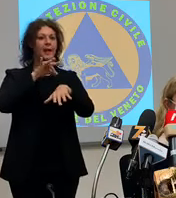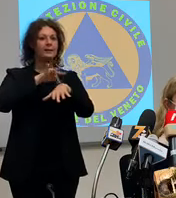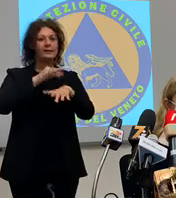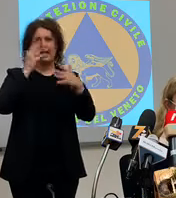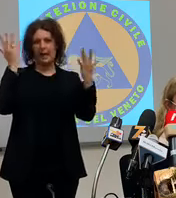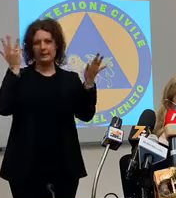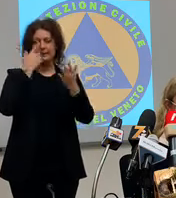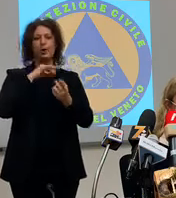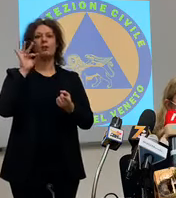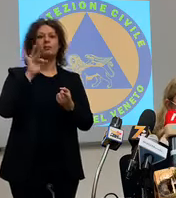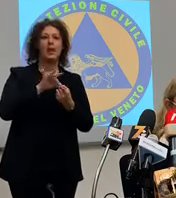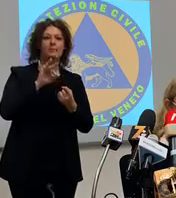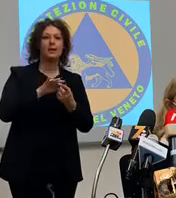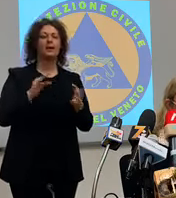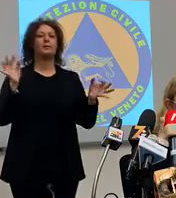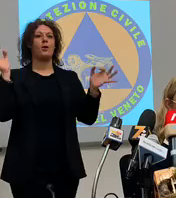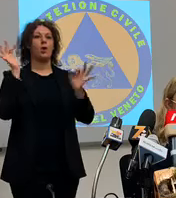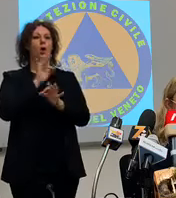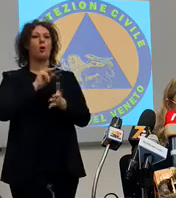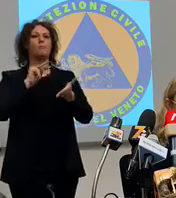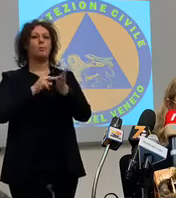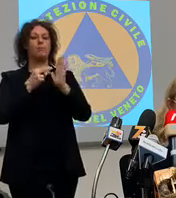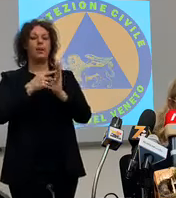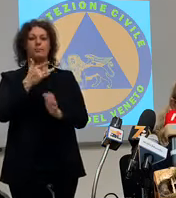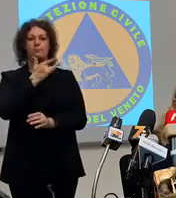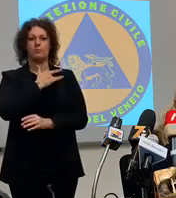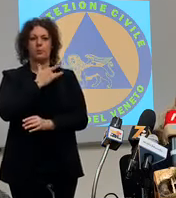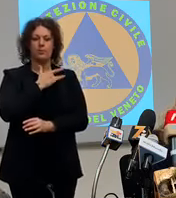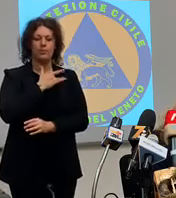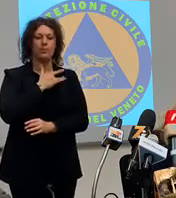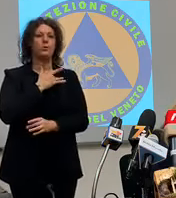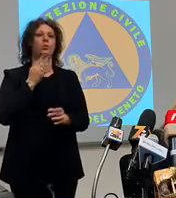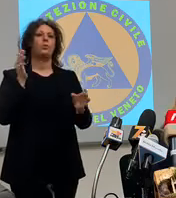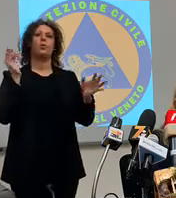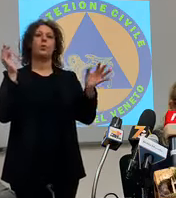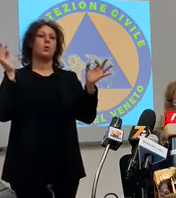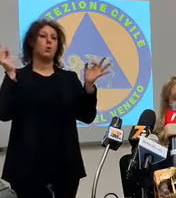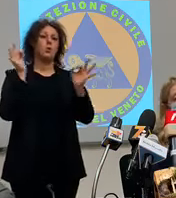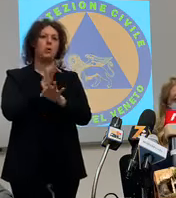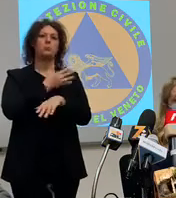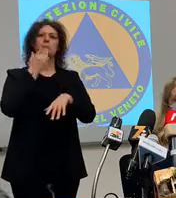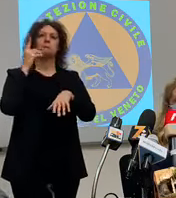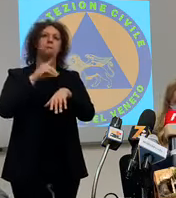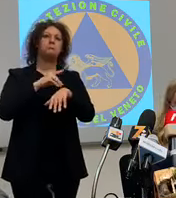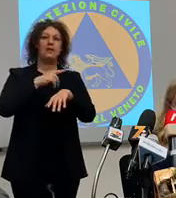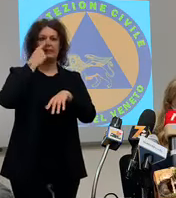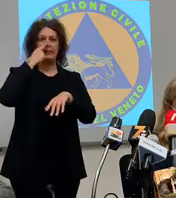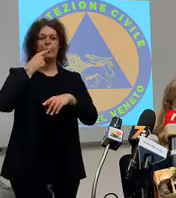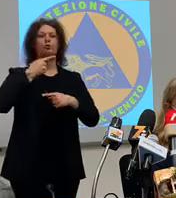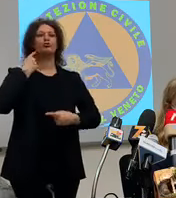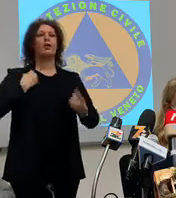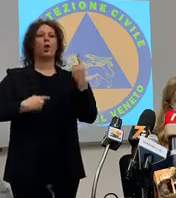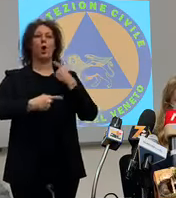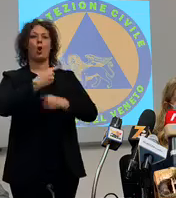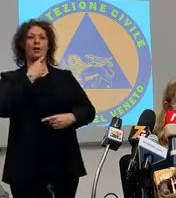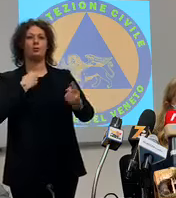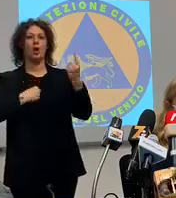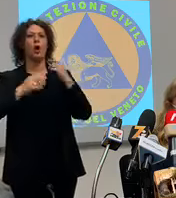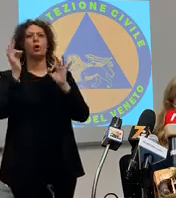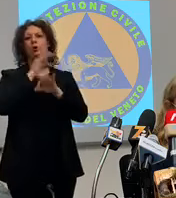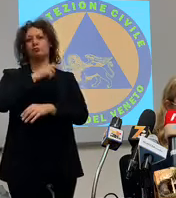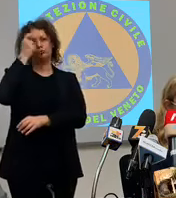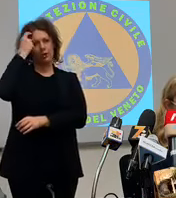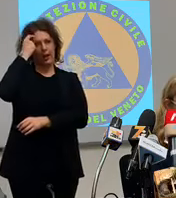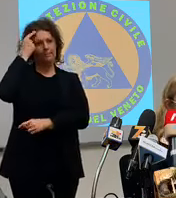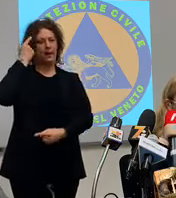diabete la cardiopatia patologie di tipo circolatorio a livello